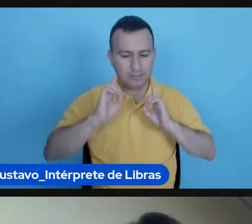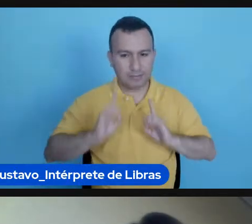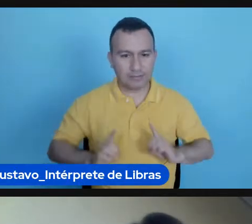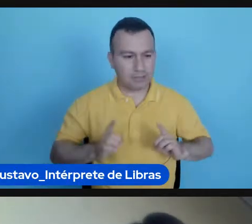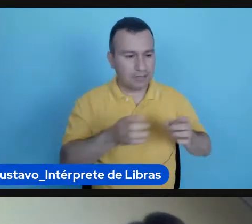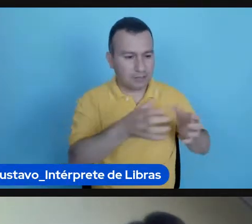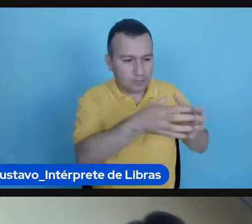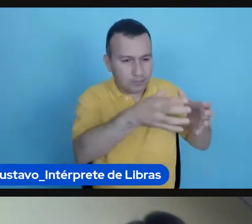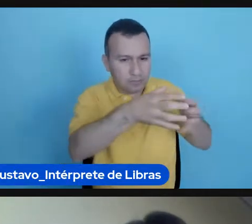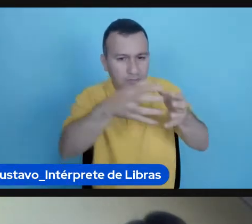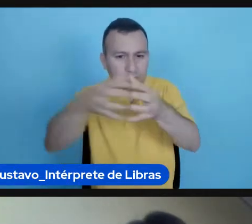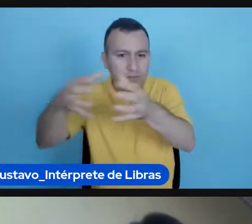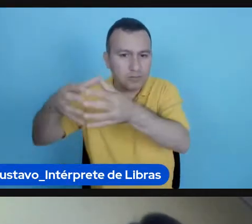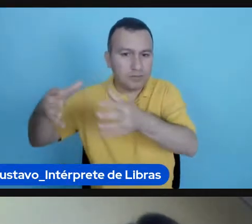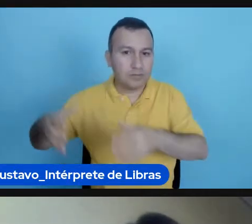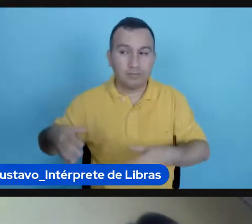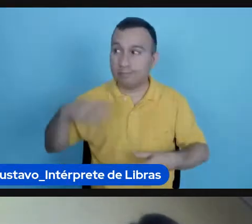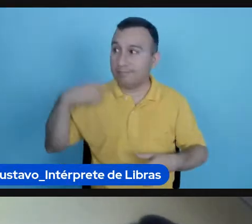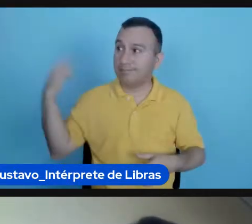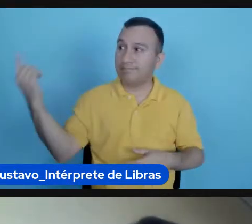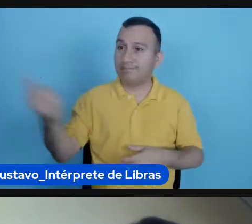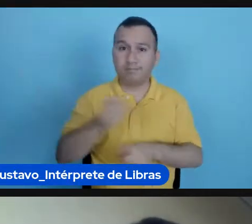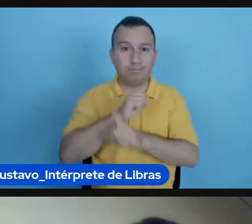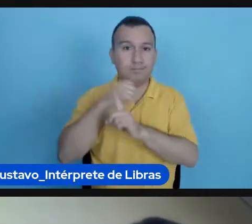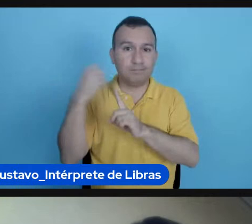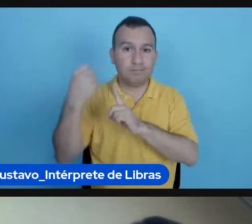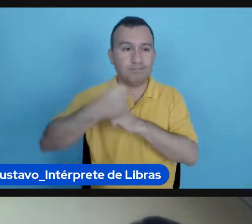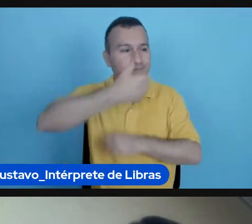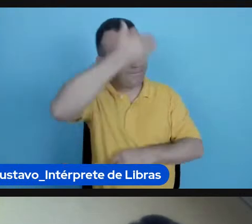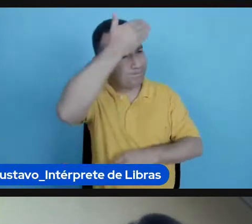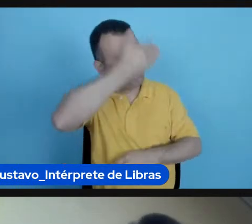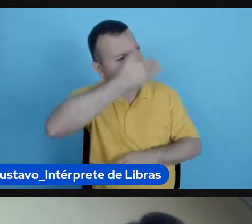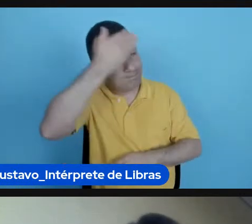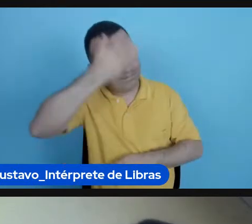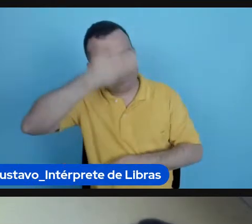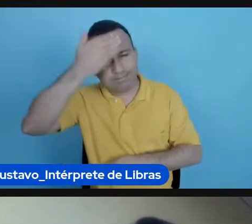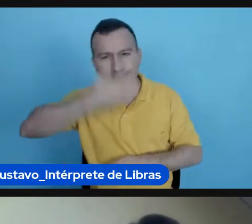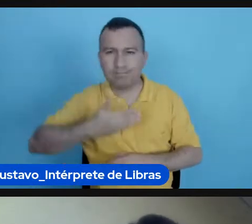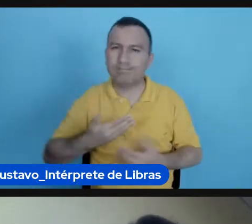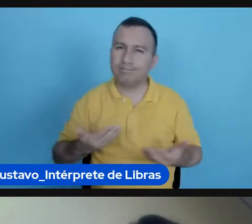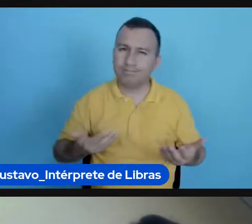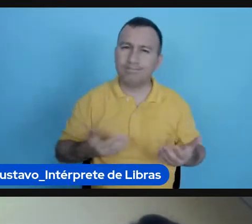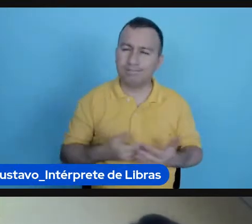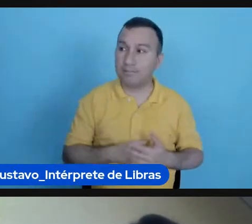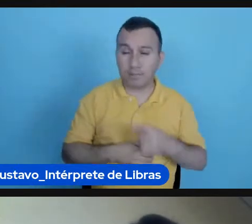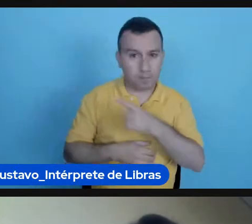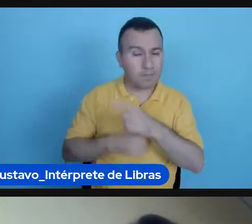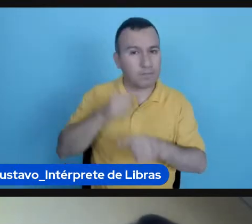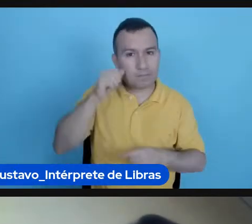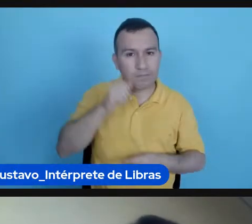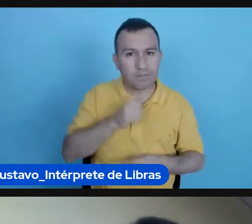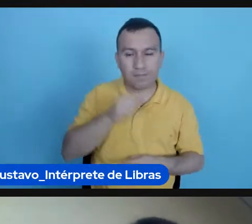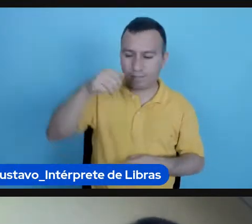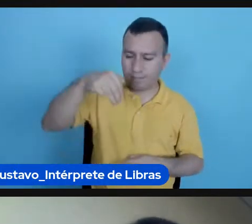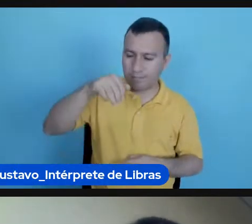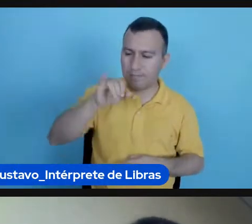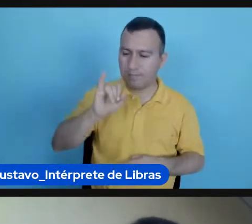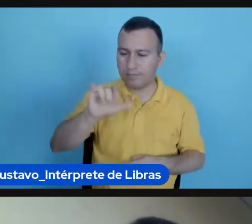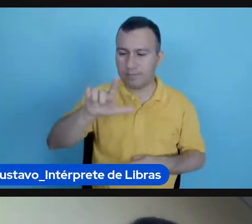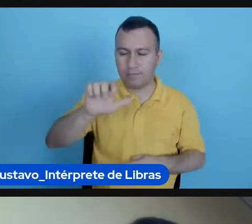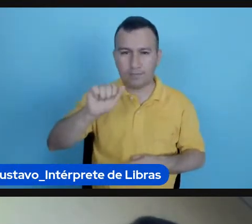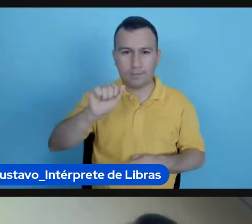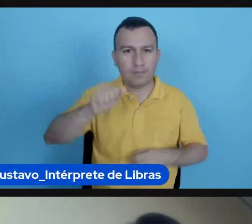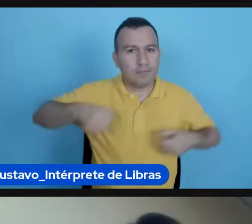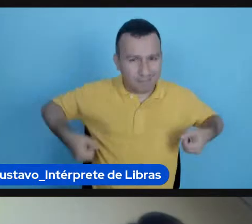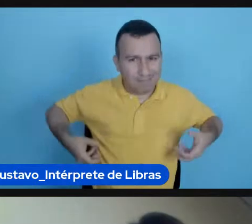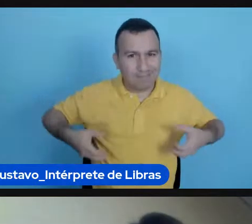cotidiana. Então, isso é que me ocorreu do vídeo da Mila. Gostei muito desse vídeo, né, que eu não conhecia,